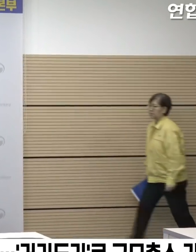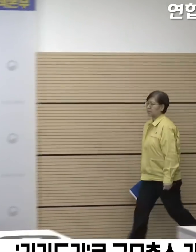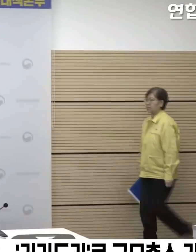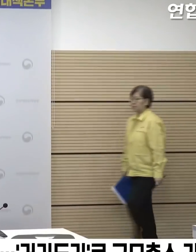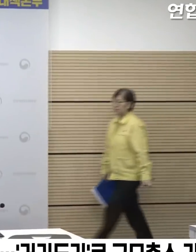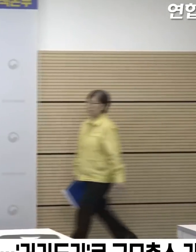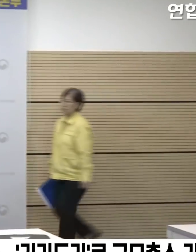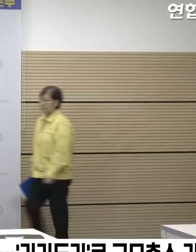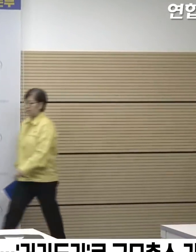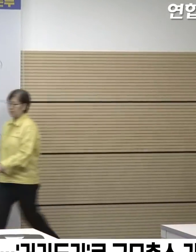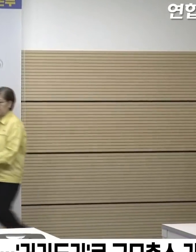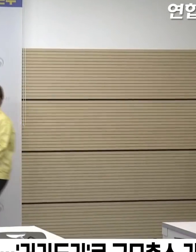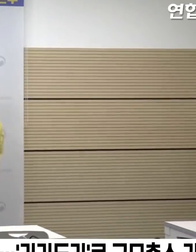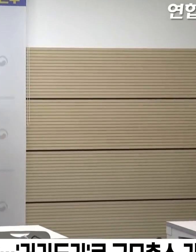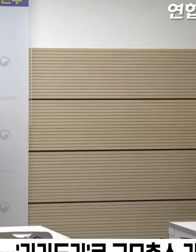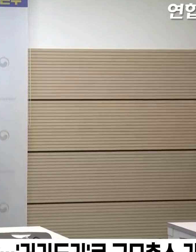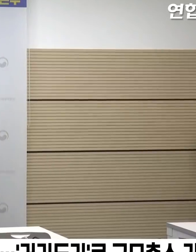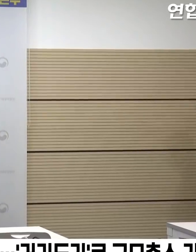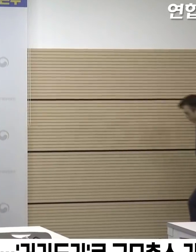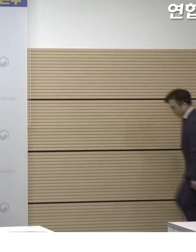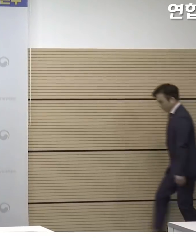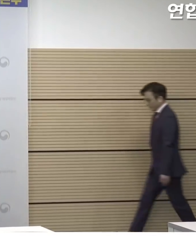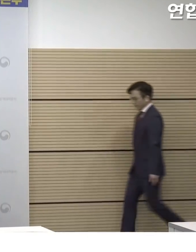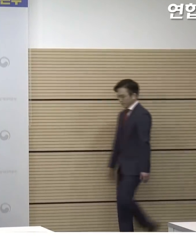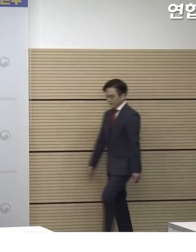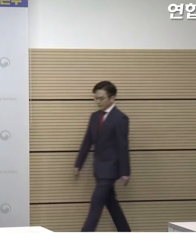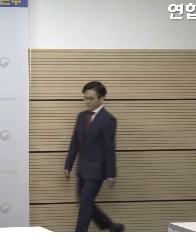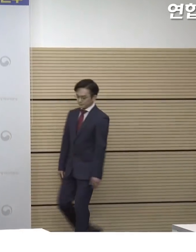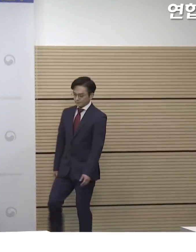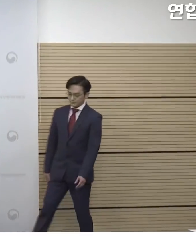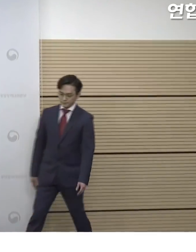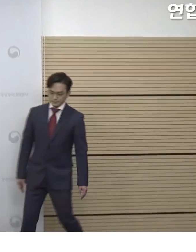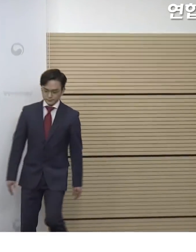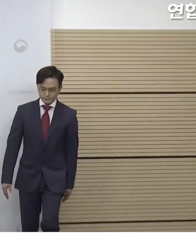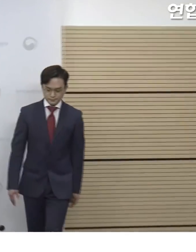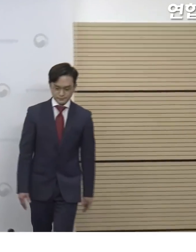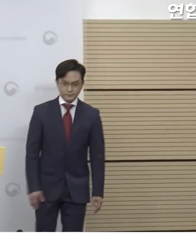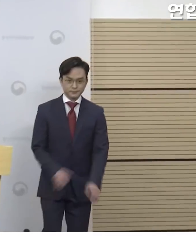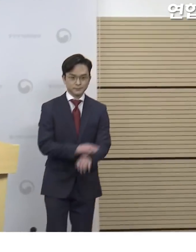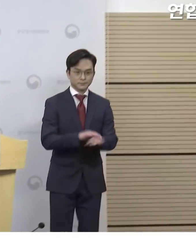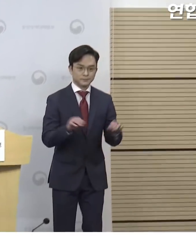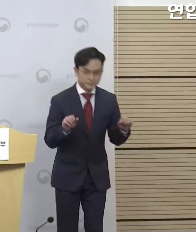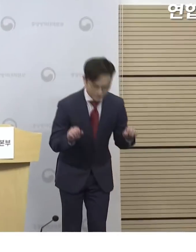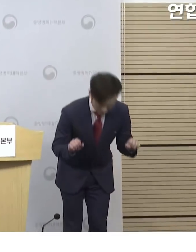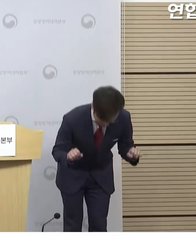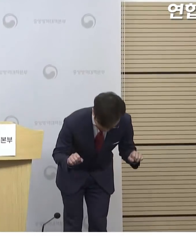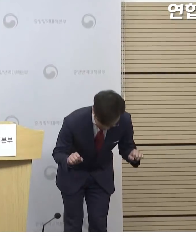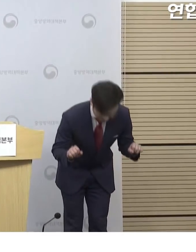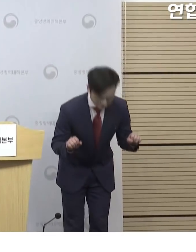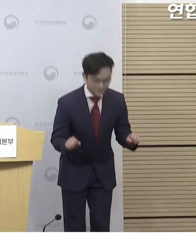중앙방역대책본부 3월 23일 월요일 정례브리핑 시작하도록 하겠습니다.